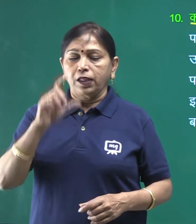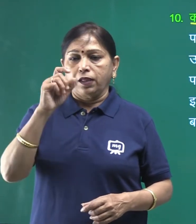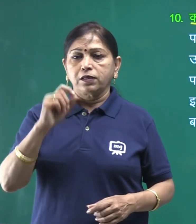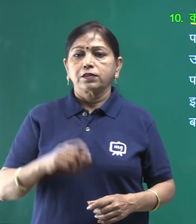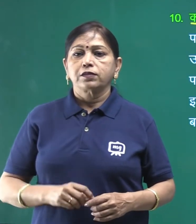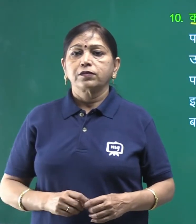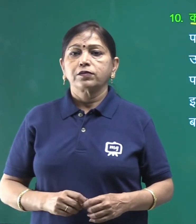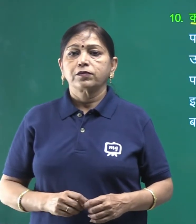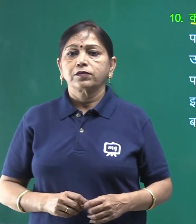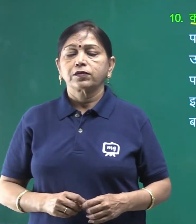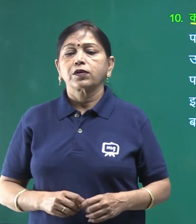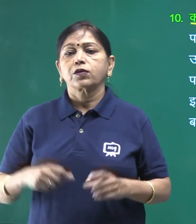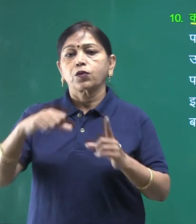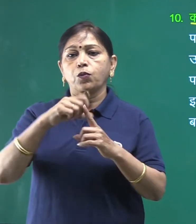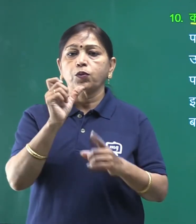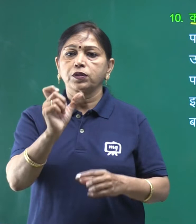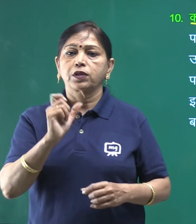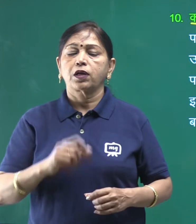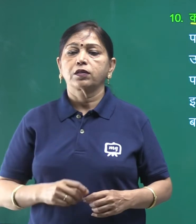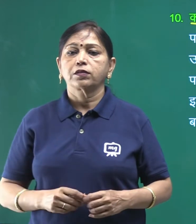10, क्वथनांक